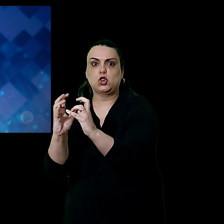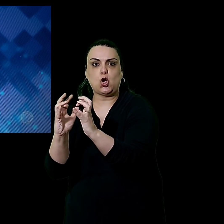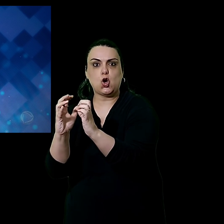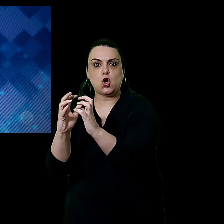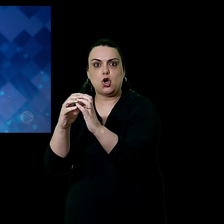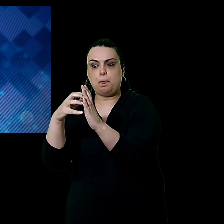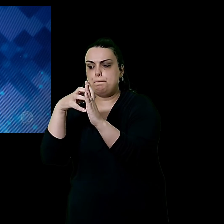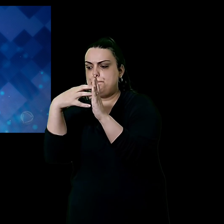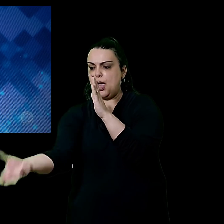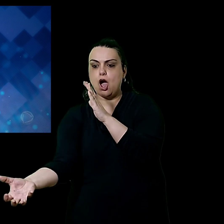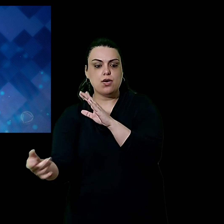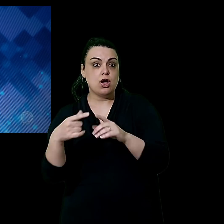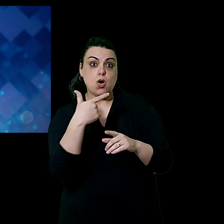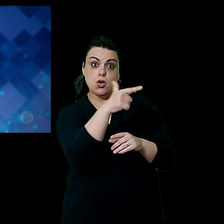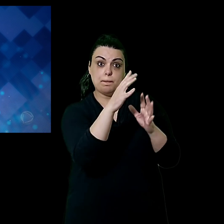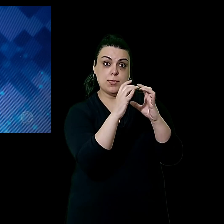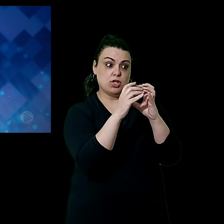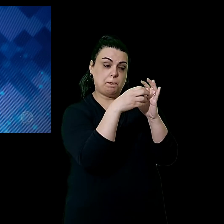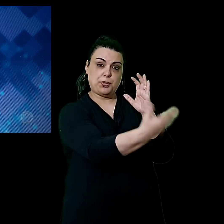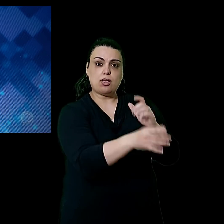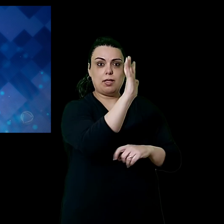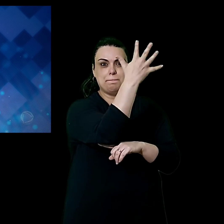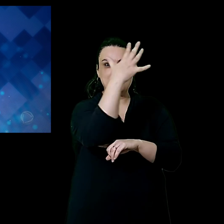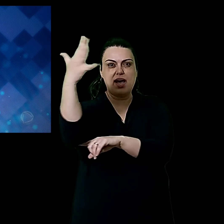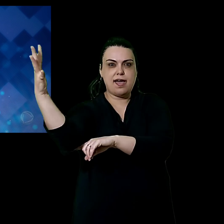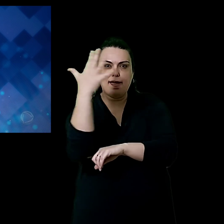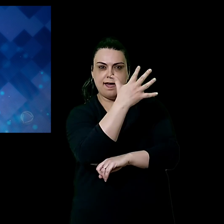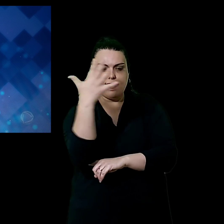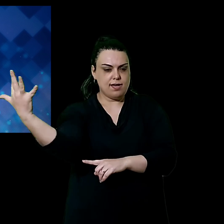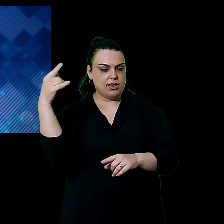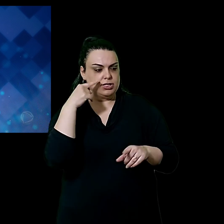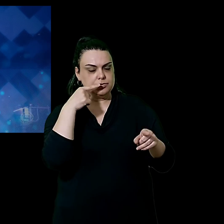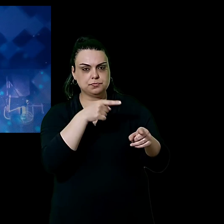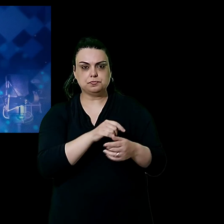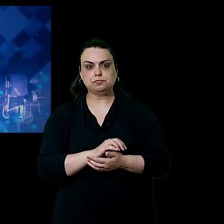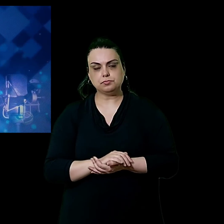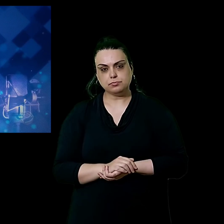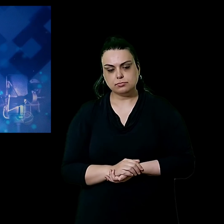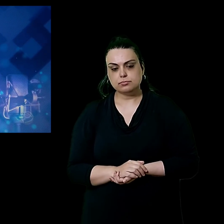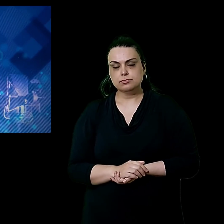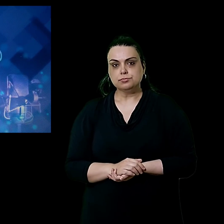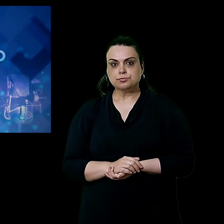outro motor caiu aqui no meio dessa mata aqui, ó. Localizando ele aqui agora.